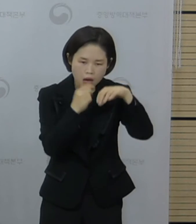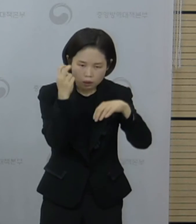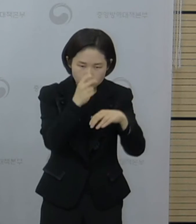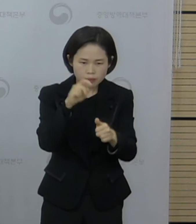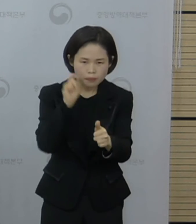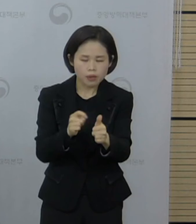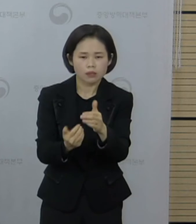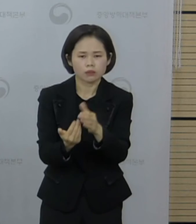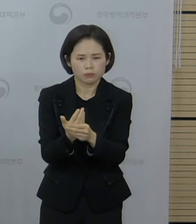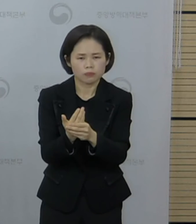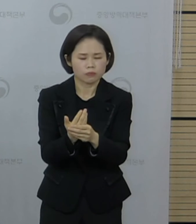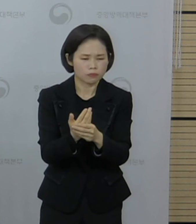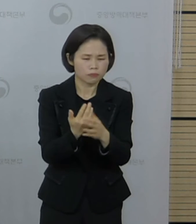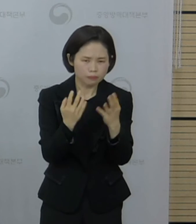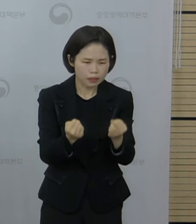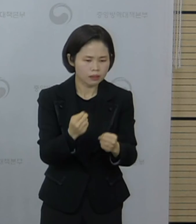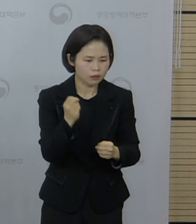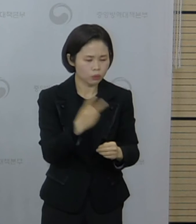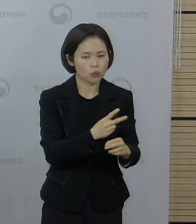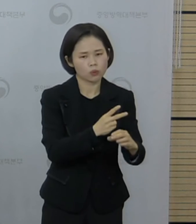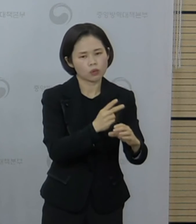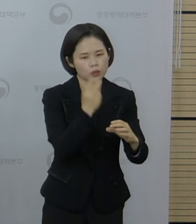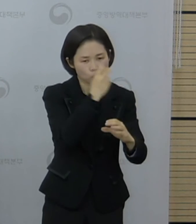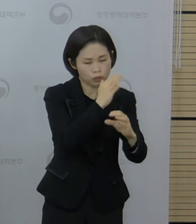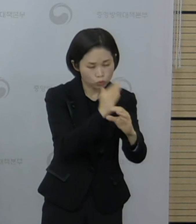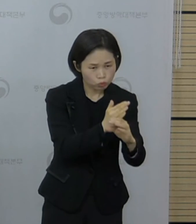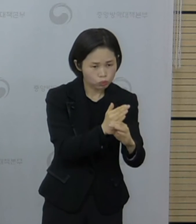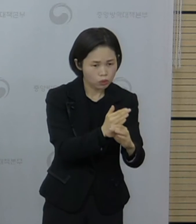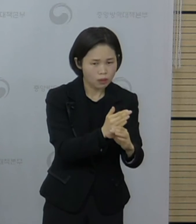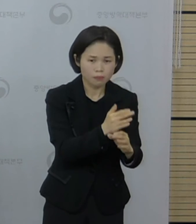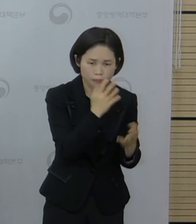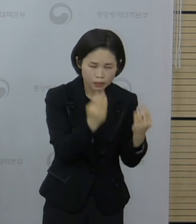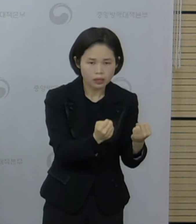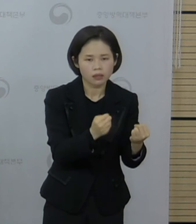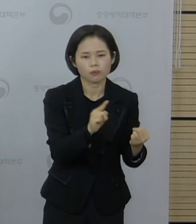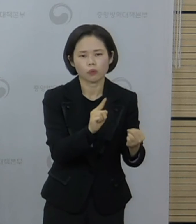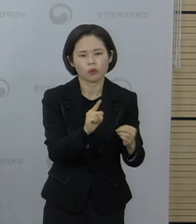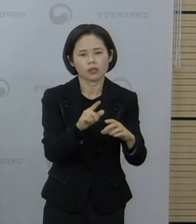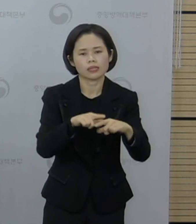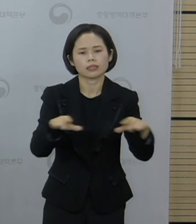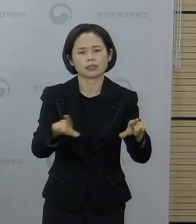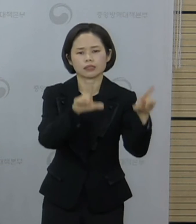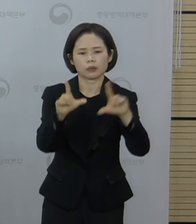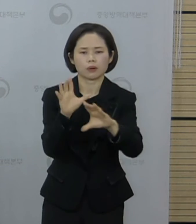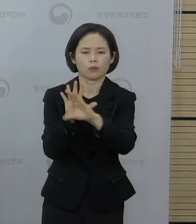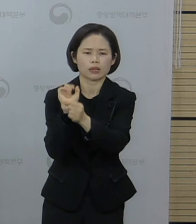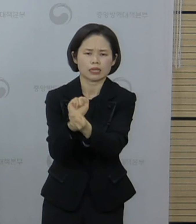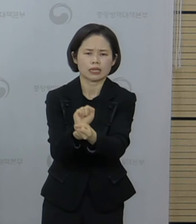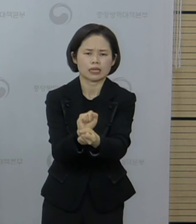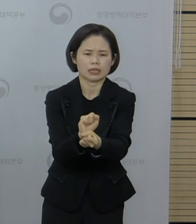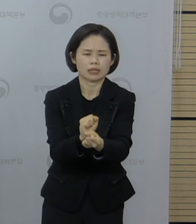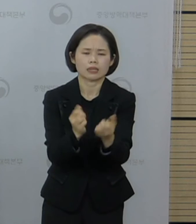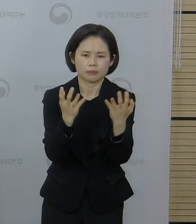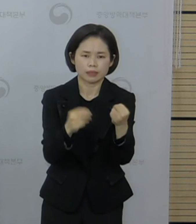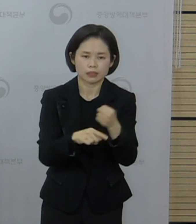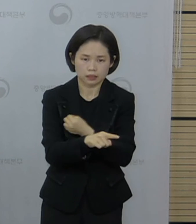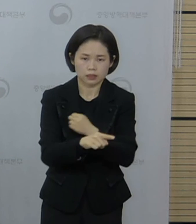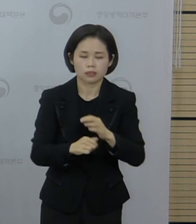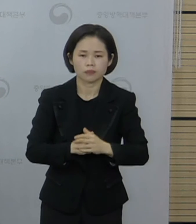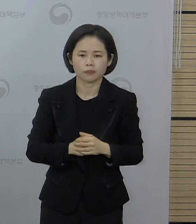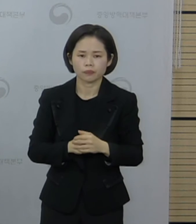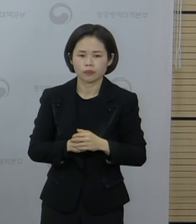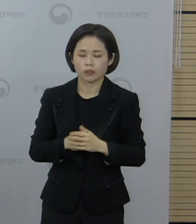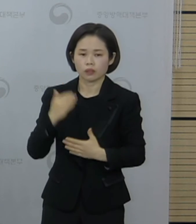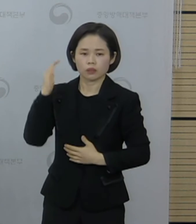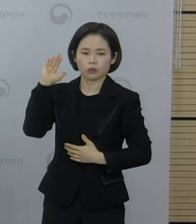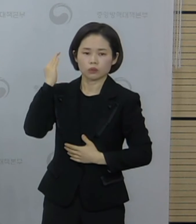비율이 높은 점은 여전히 일상 감염의 위험이 높다는 것을 의미합니다 무엇보다도 최근에